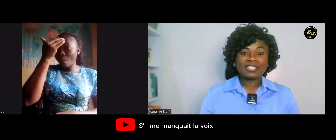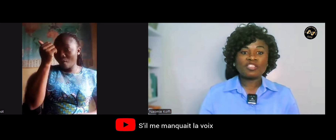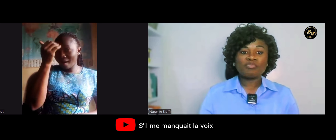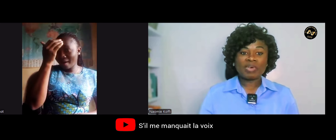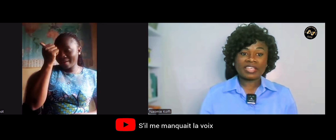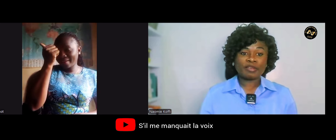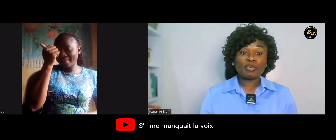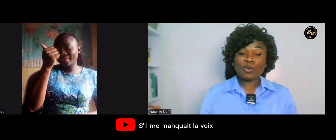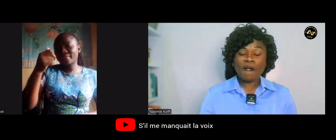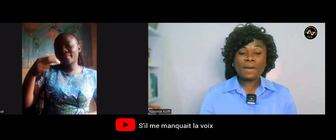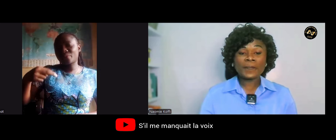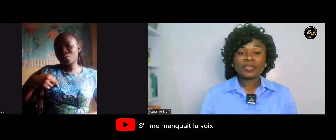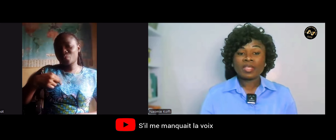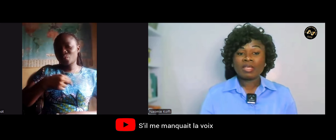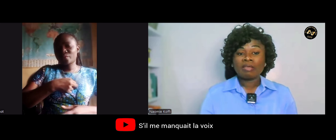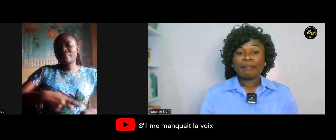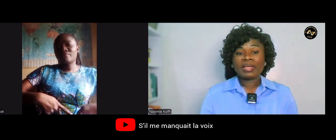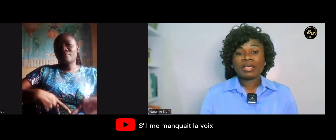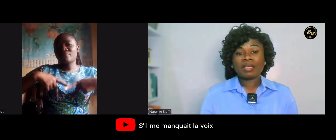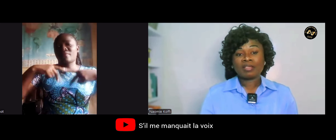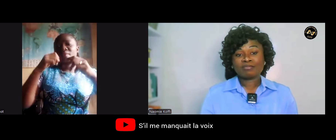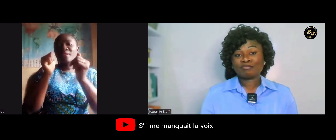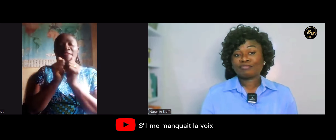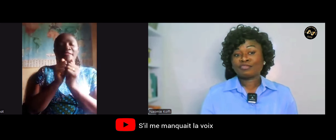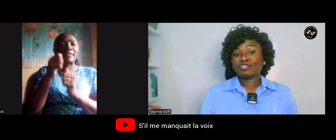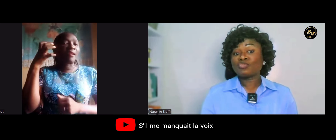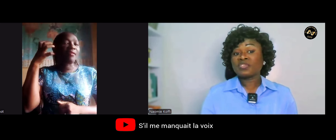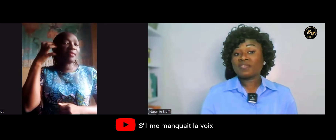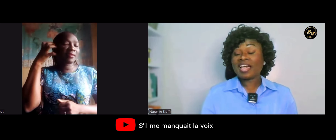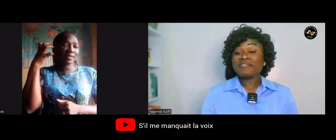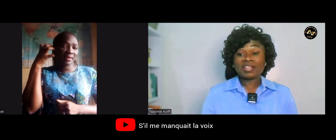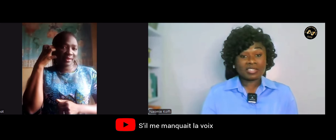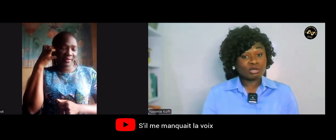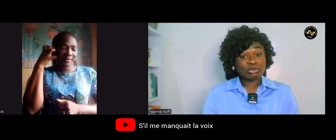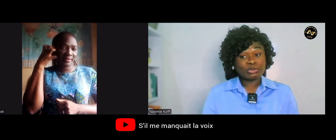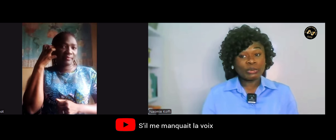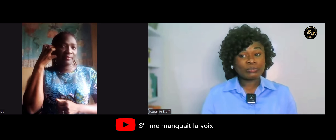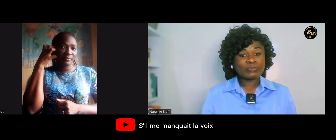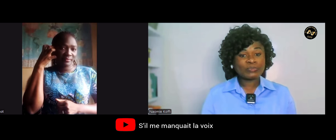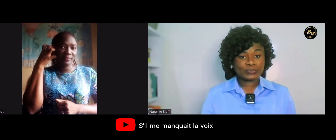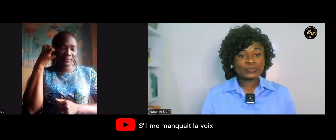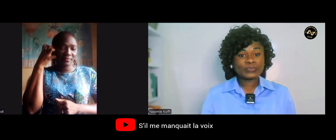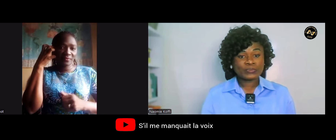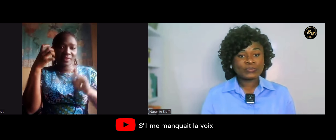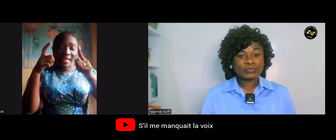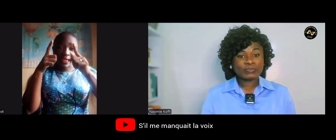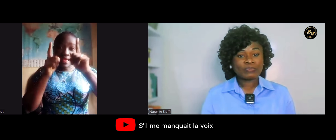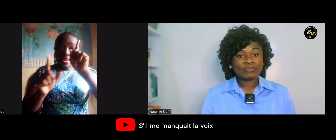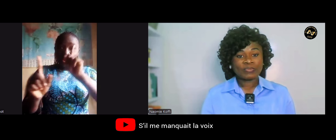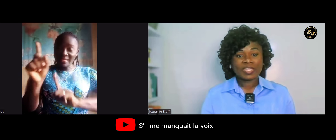Ça, c'était une barrière. Pourquoi? Ben, je vivais avec les entendants